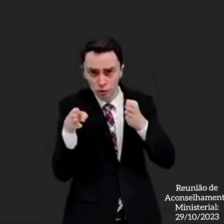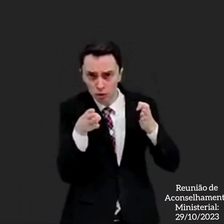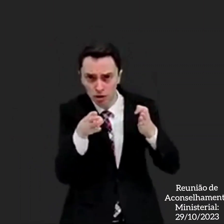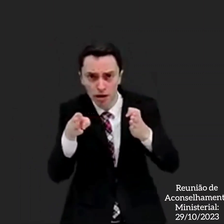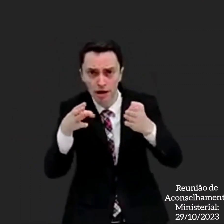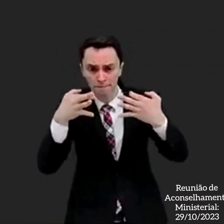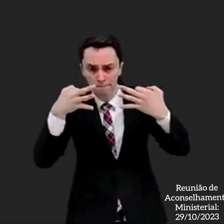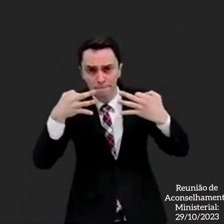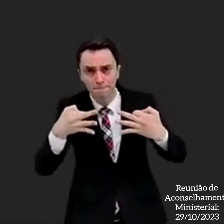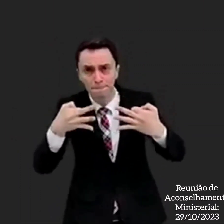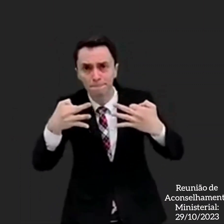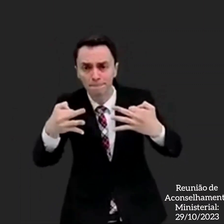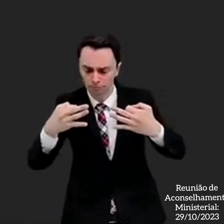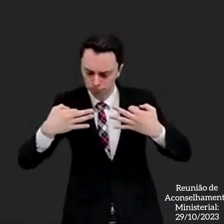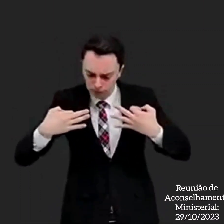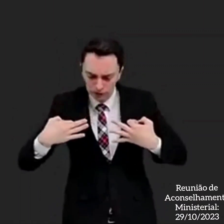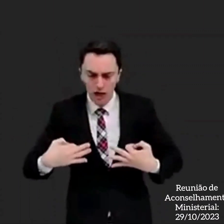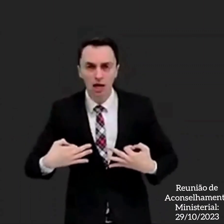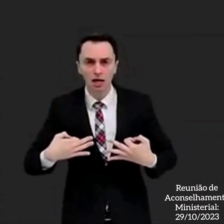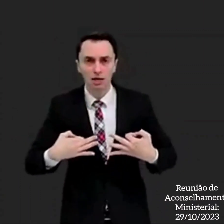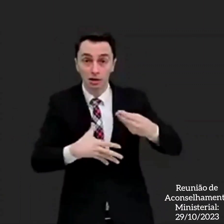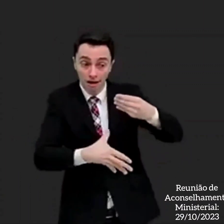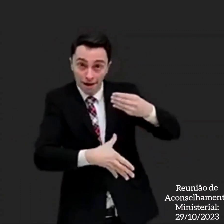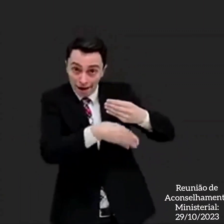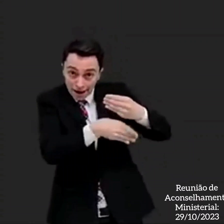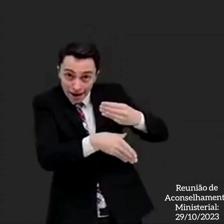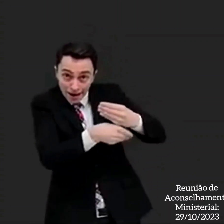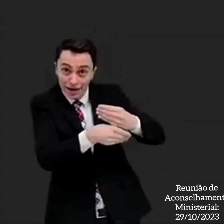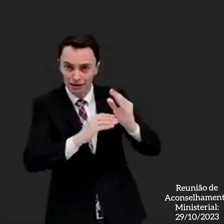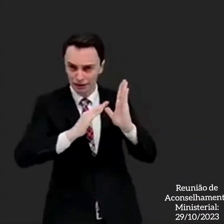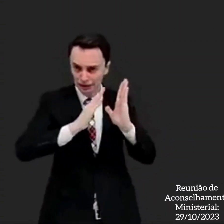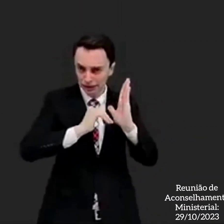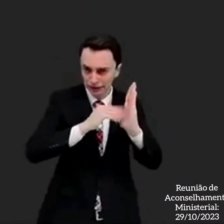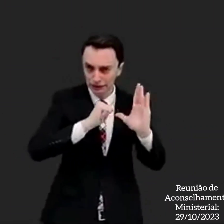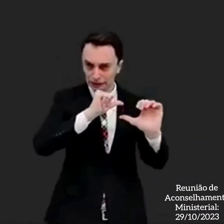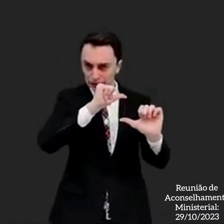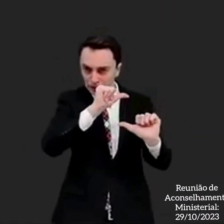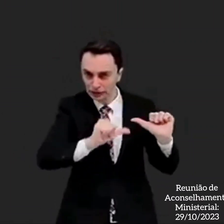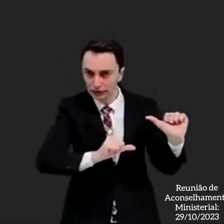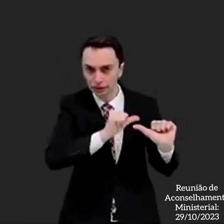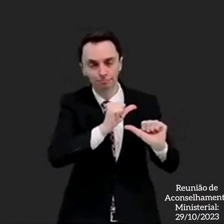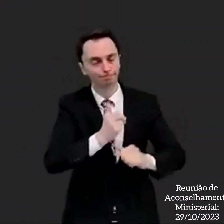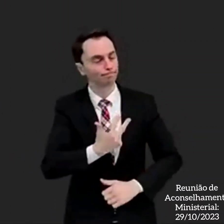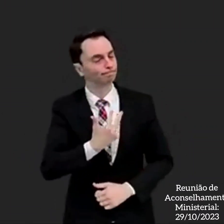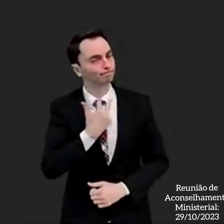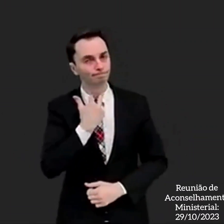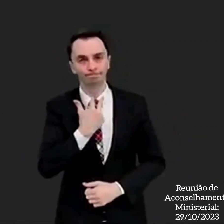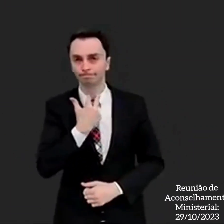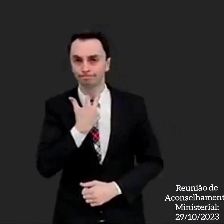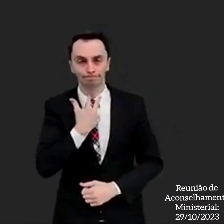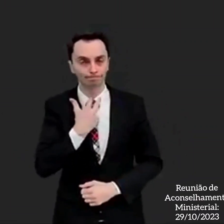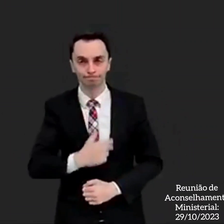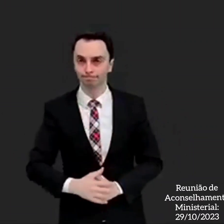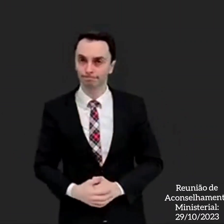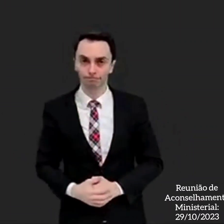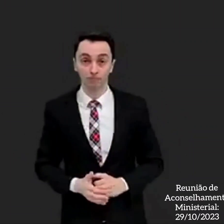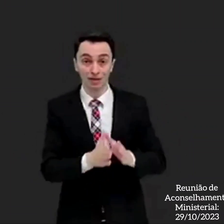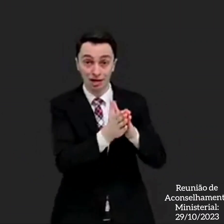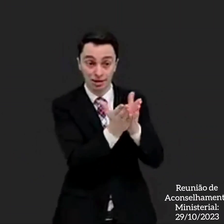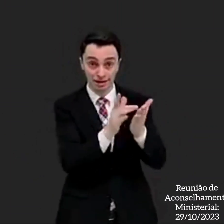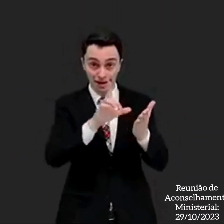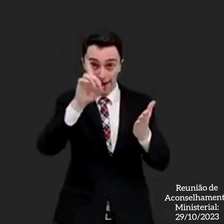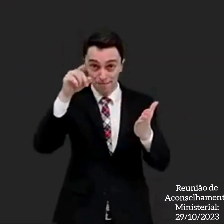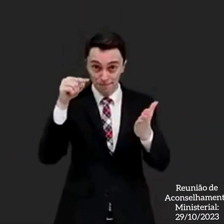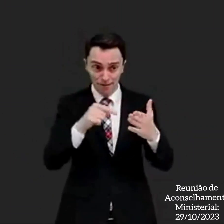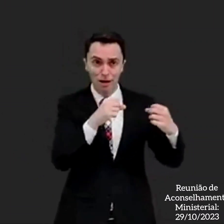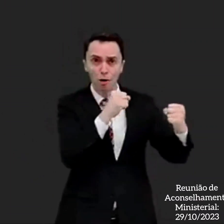conduta, e a ela nada se pode acrescentar ou dela diminuir. É também o poder de